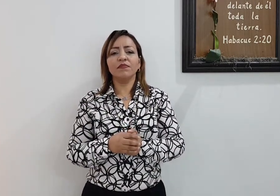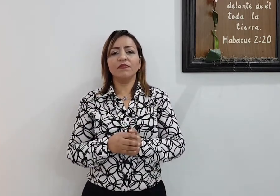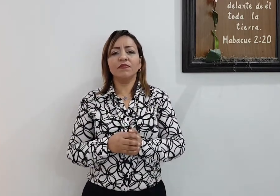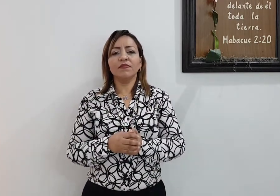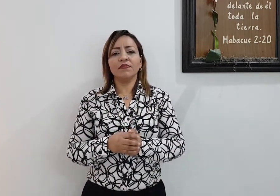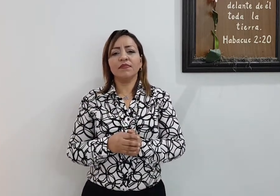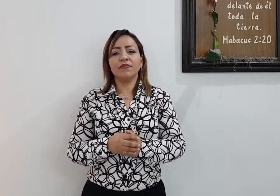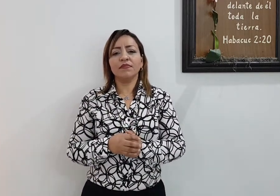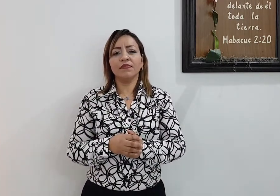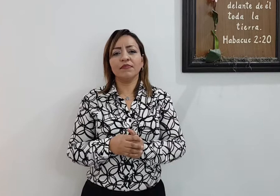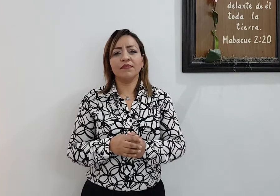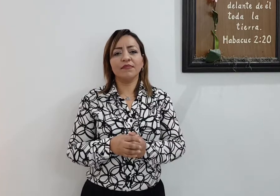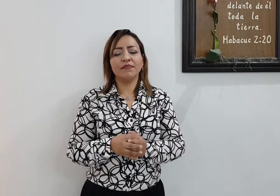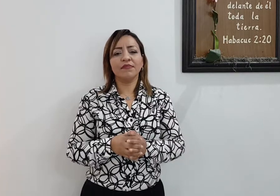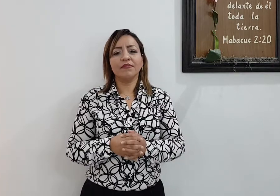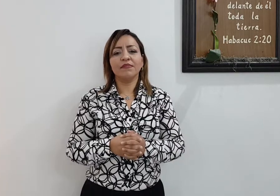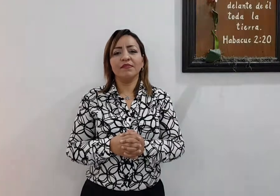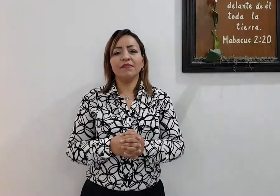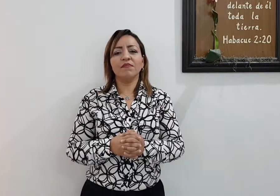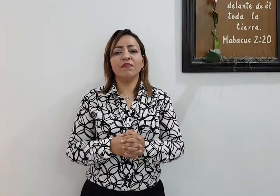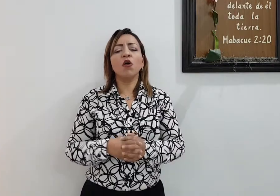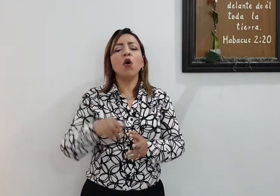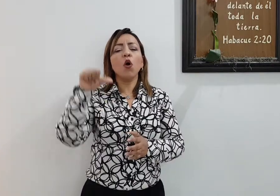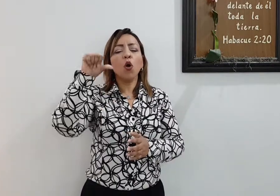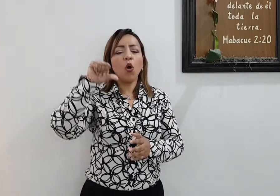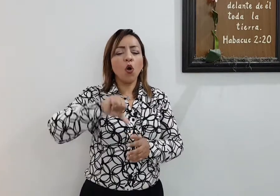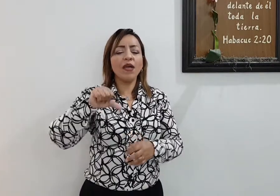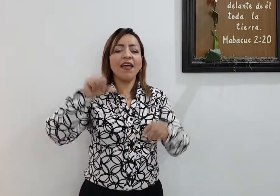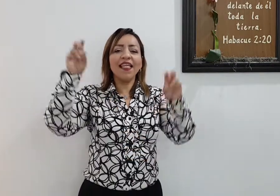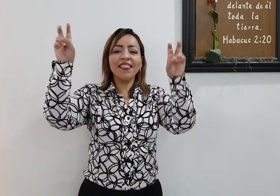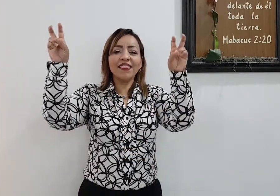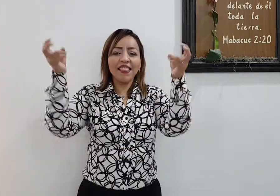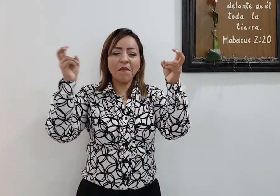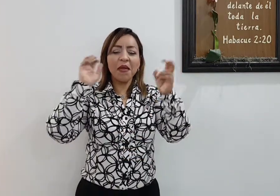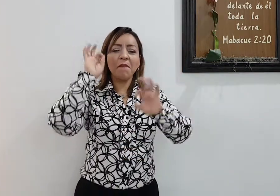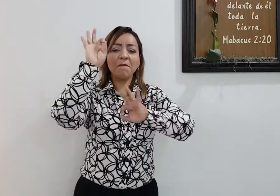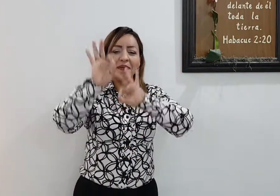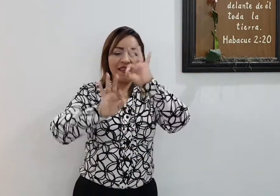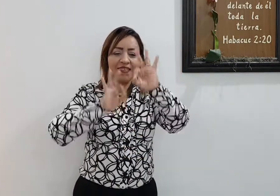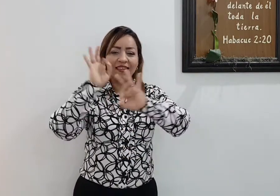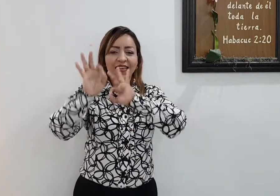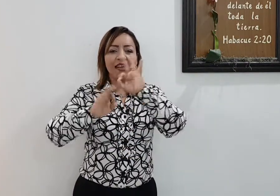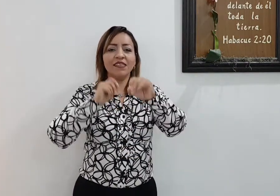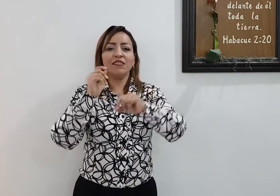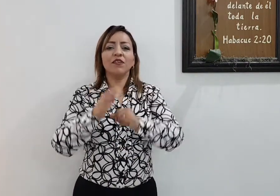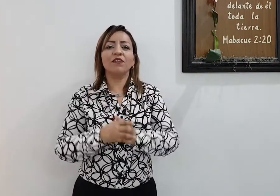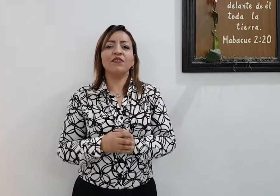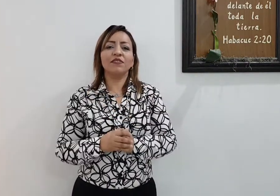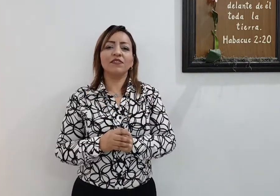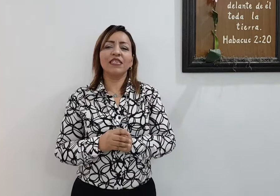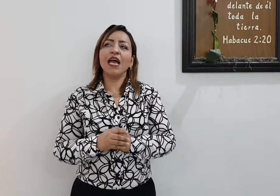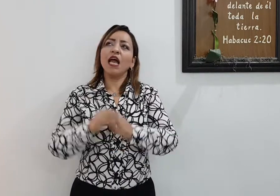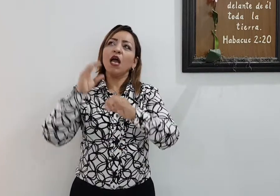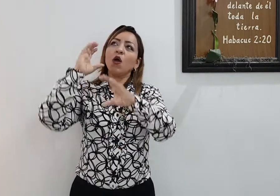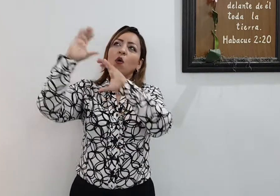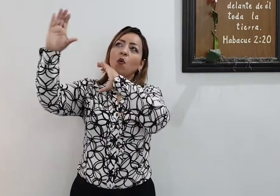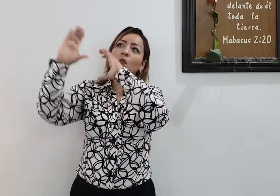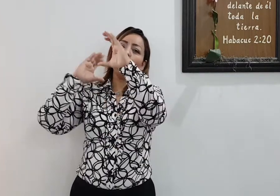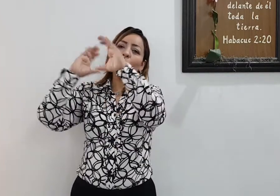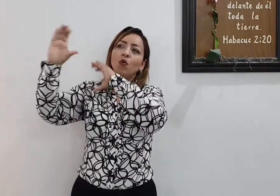Biblia, hoy sobre qué creen que les voy a hablar. Si hablo de la comunión con Dios, la oración. La oración.